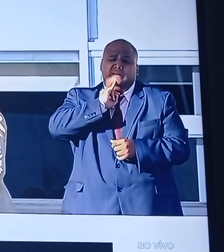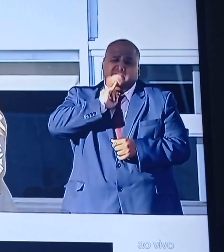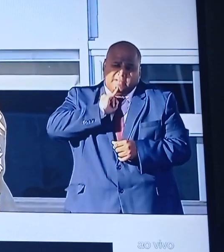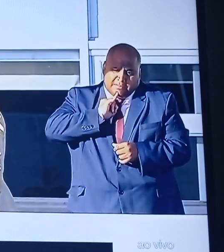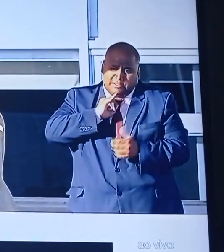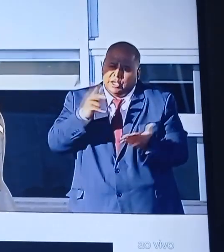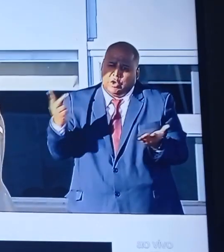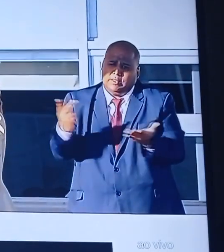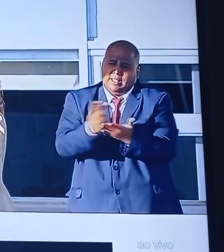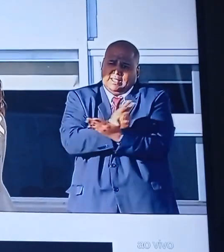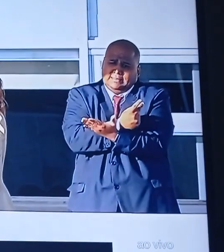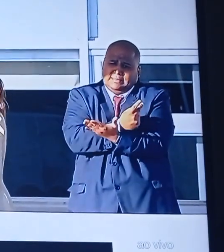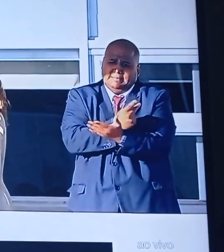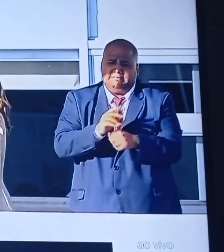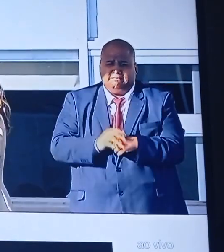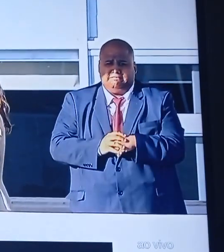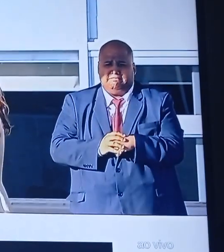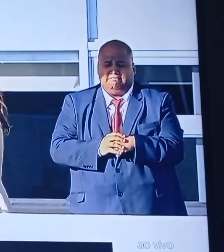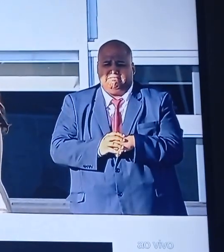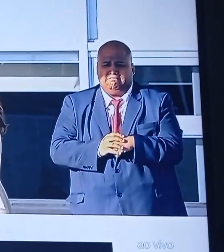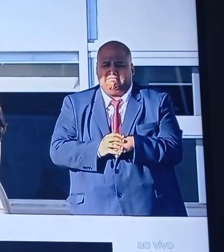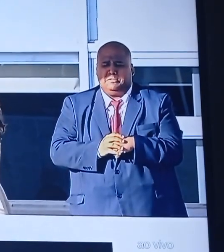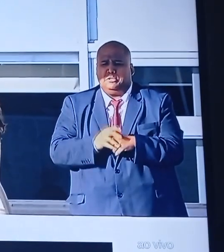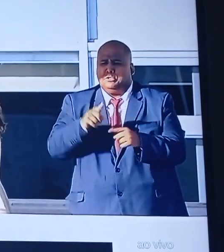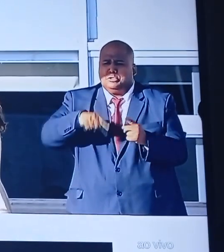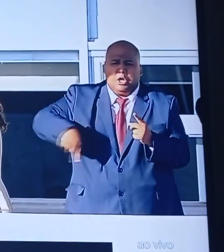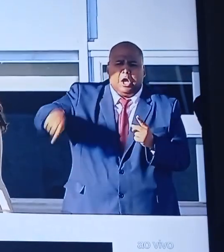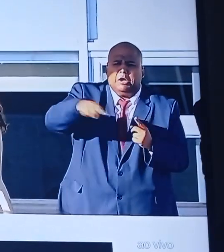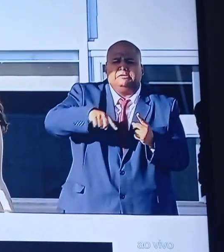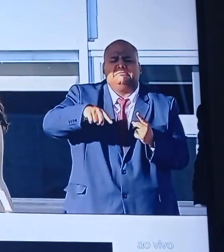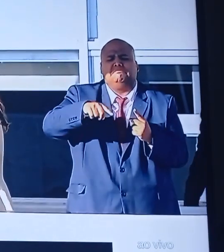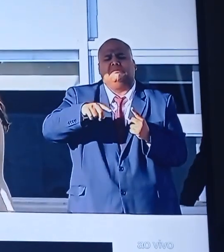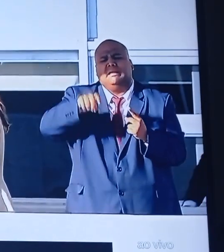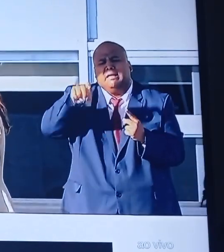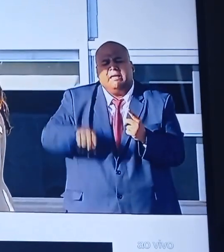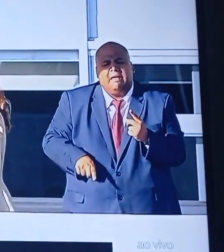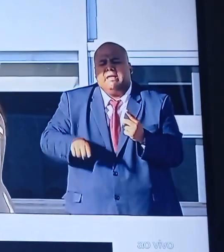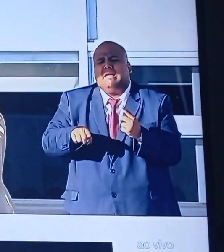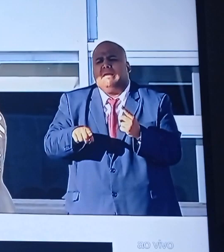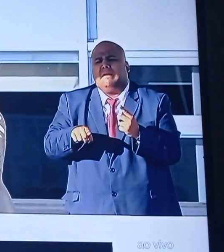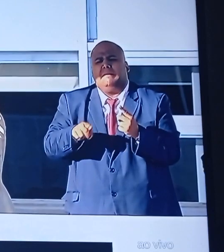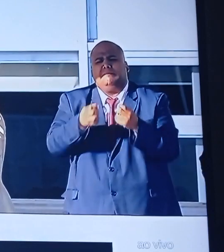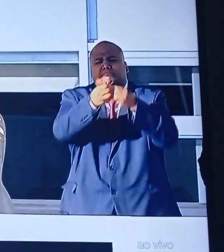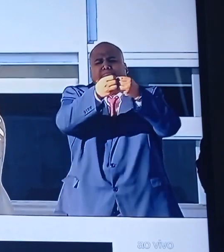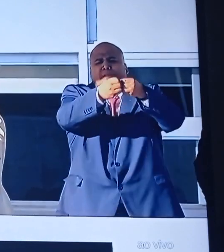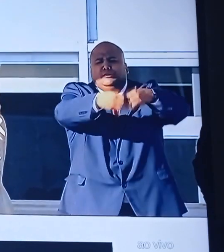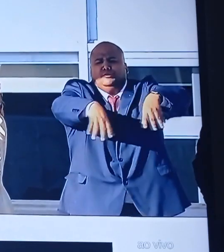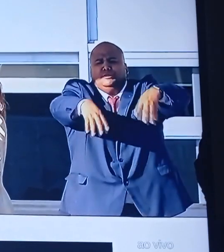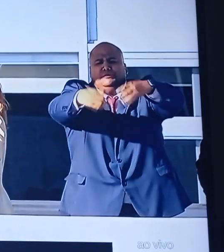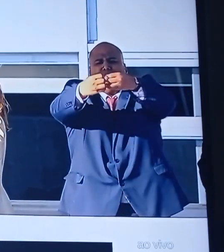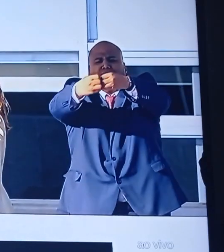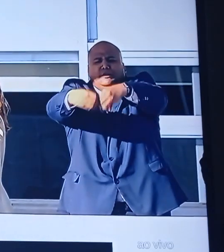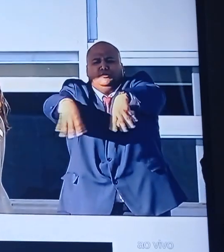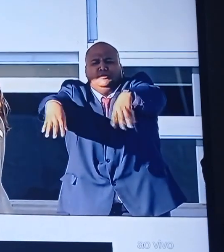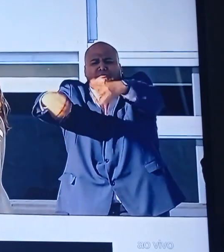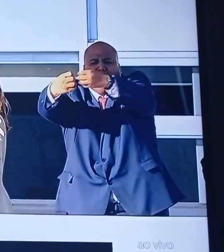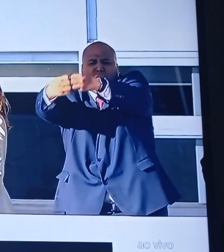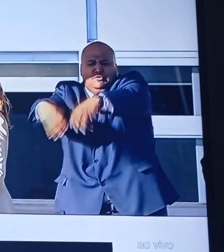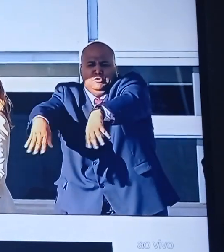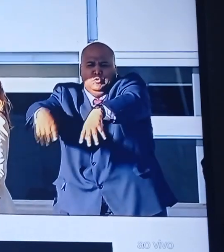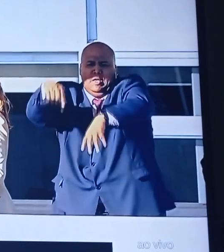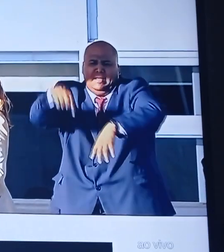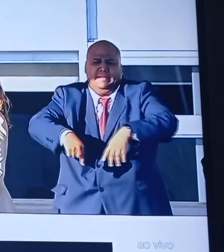Infelizmente, muito do que construímos em 13 anos foi destruído em menos da metade desse